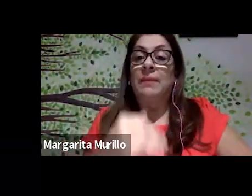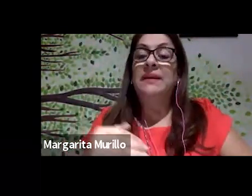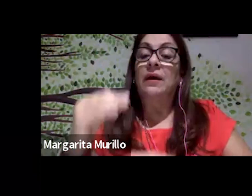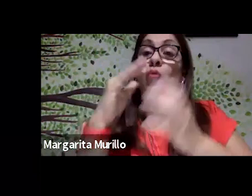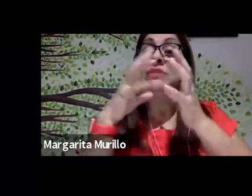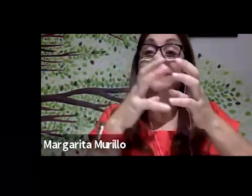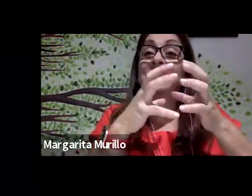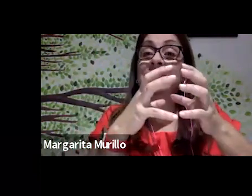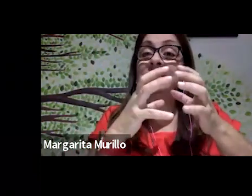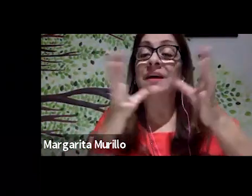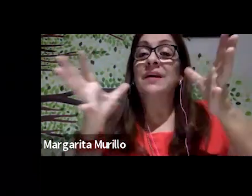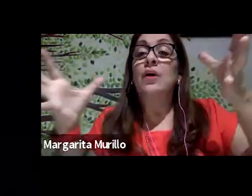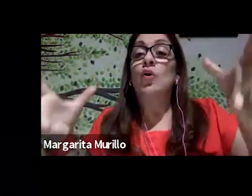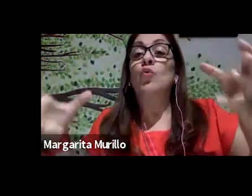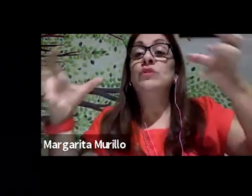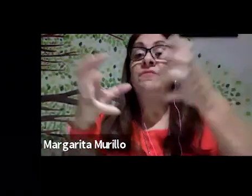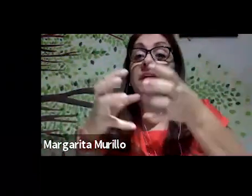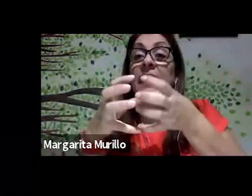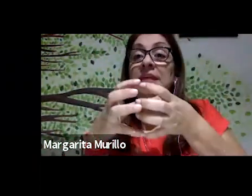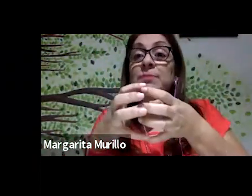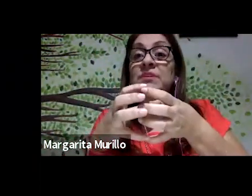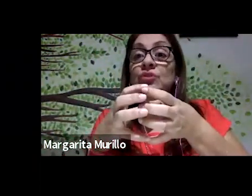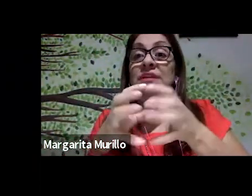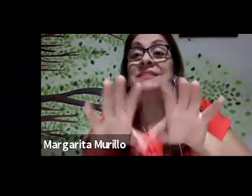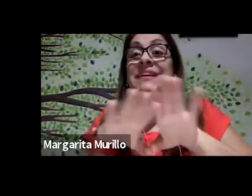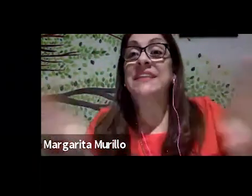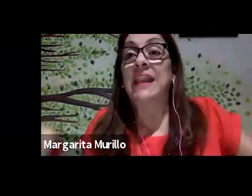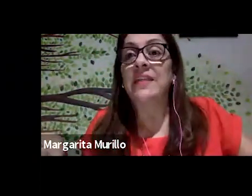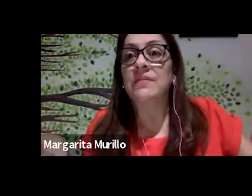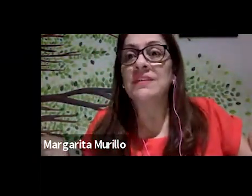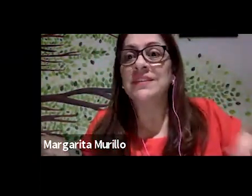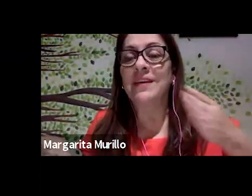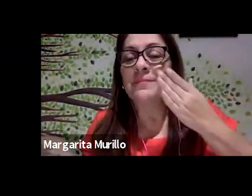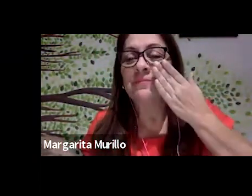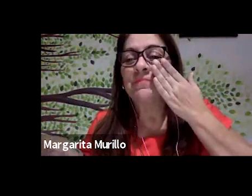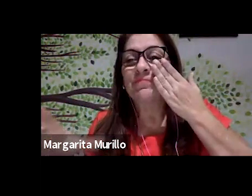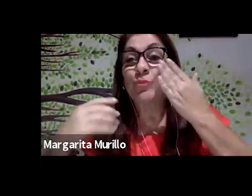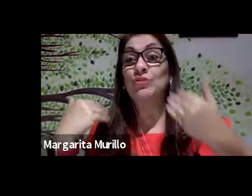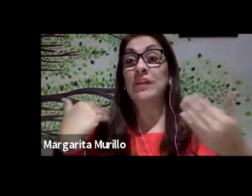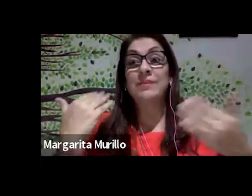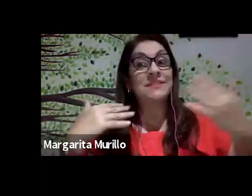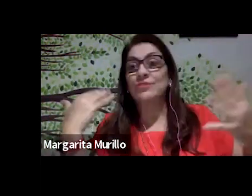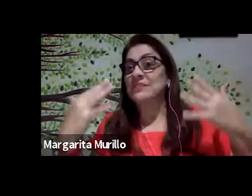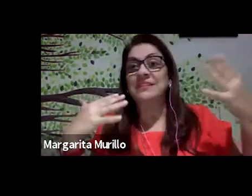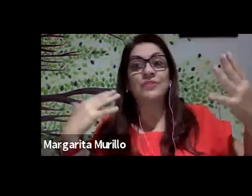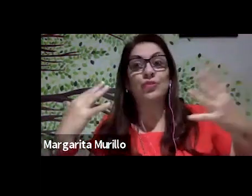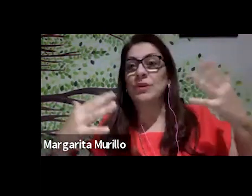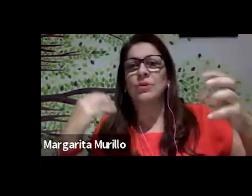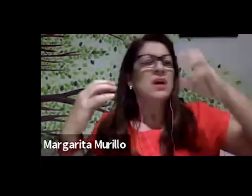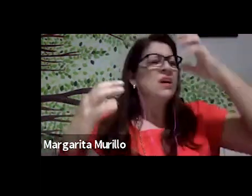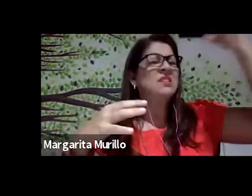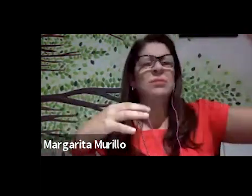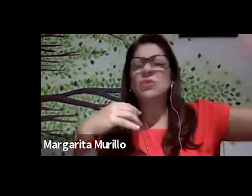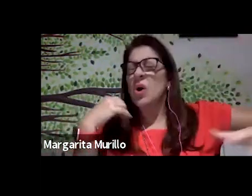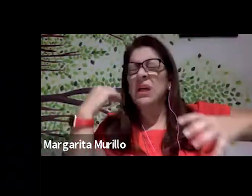enmarca una tendencia unifica a las personas quita la diversidad por eso la diversidad nos hace tanto